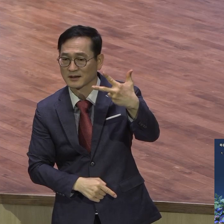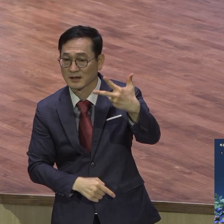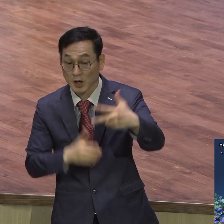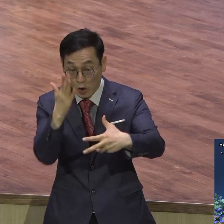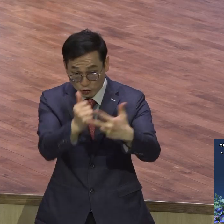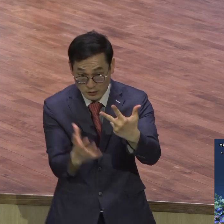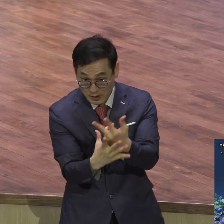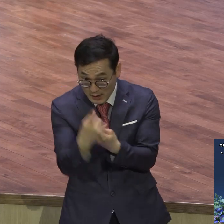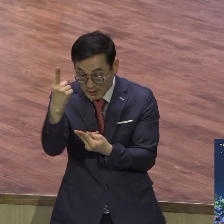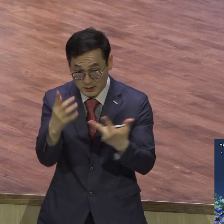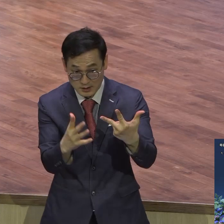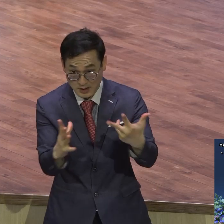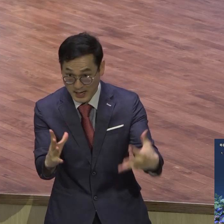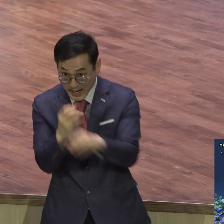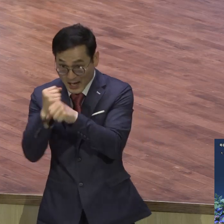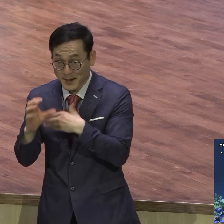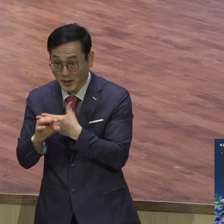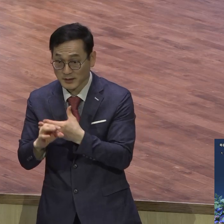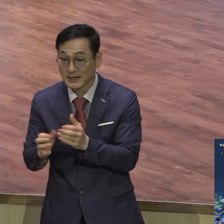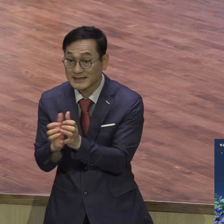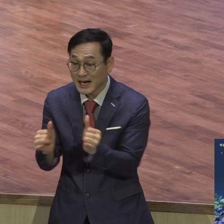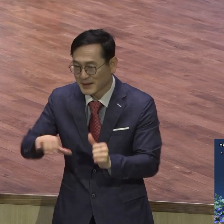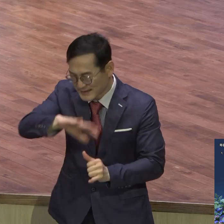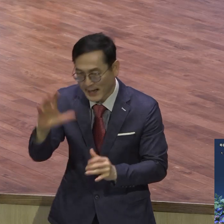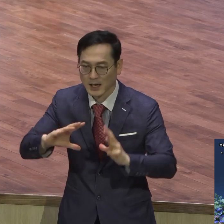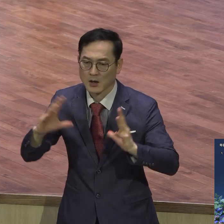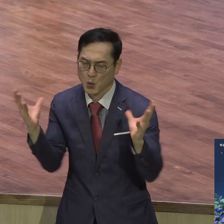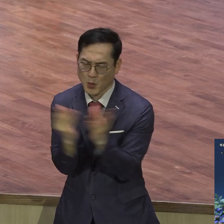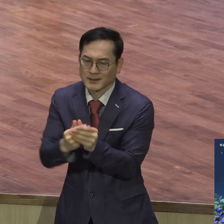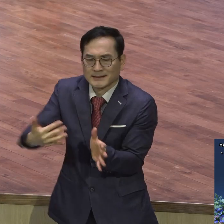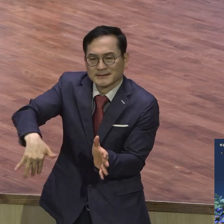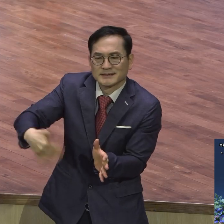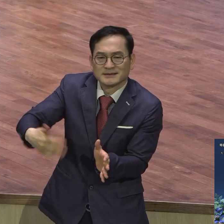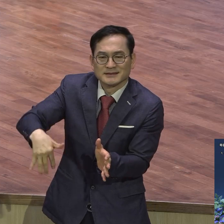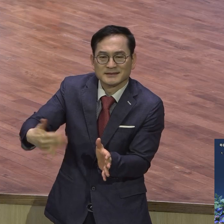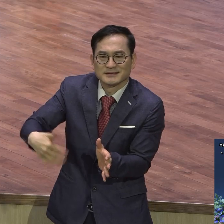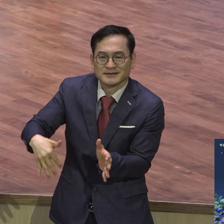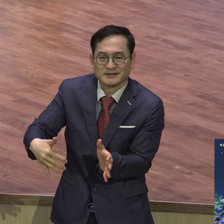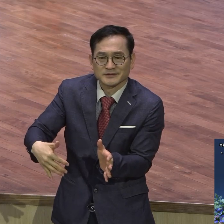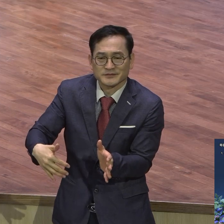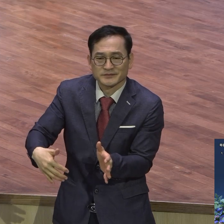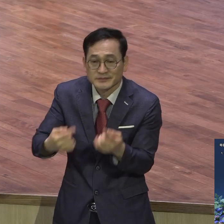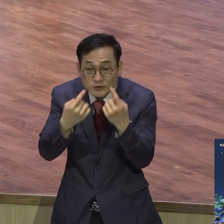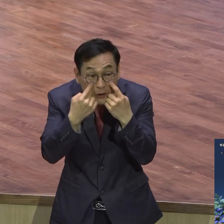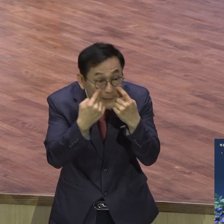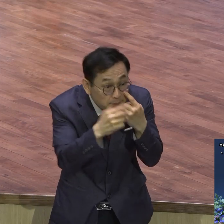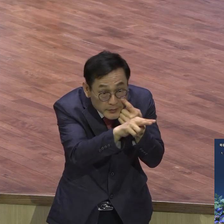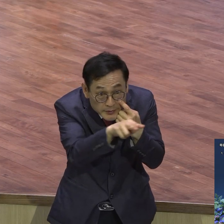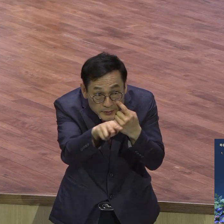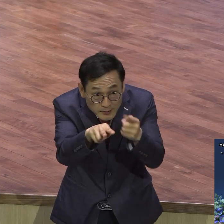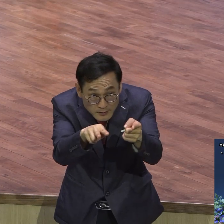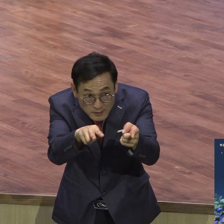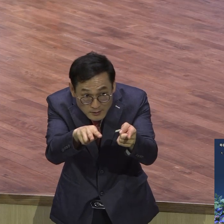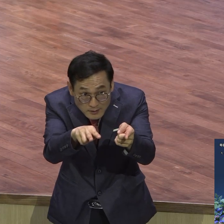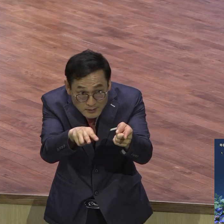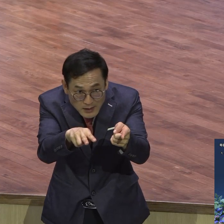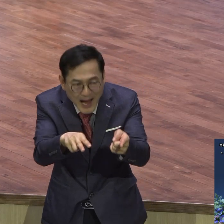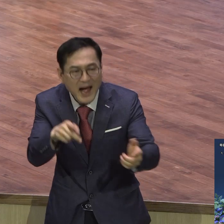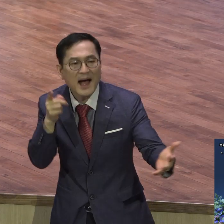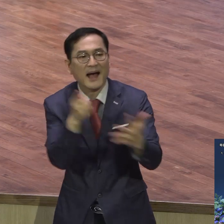인간은 누구나 다 불완전한 존재다 불완전한 존재 우리 눈앞에 보이는 현상을 단지 우리의